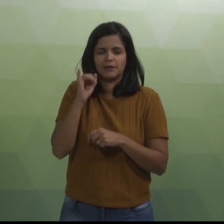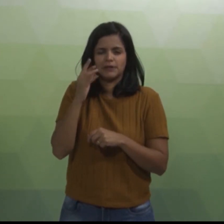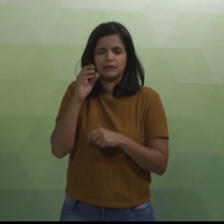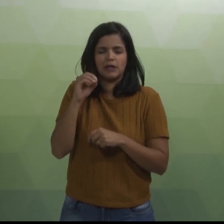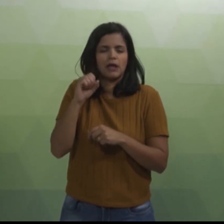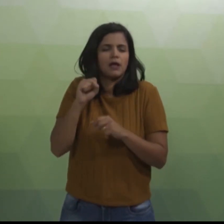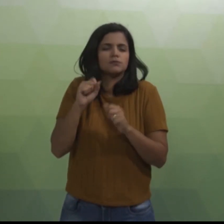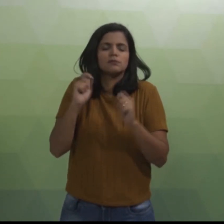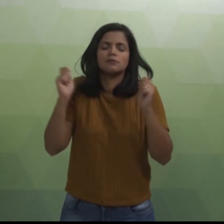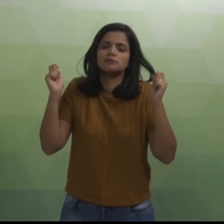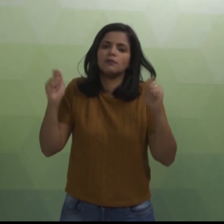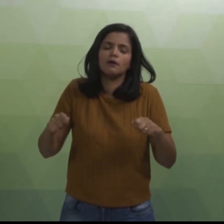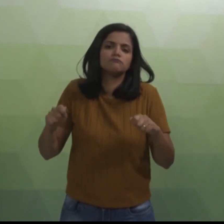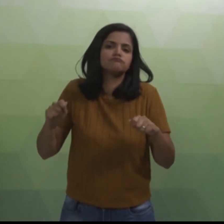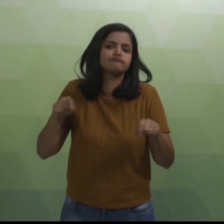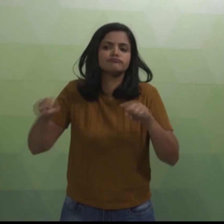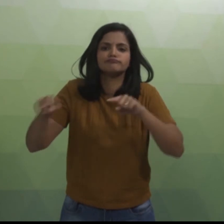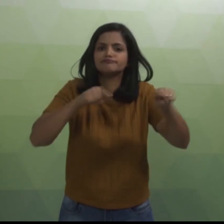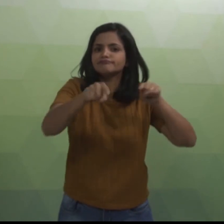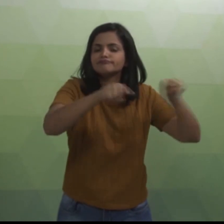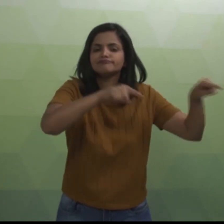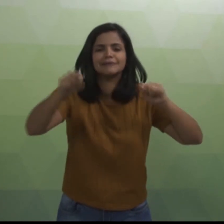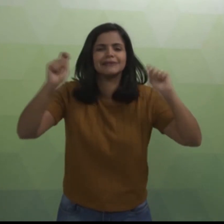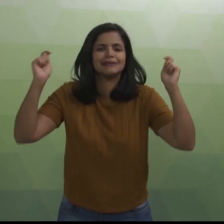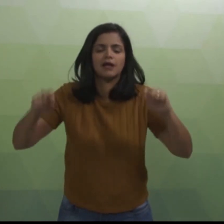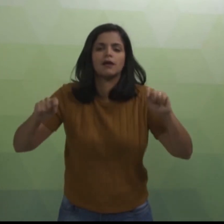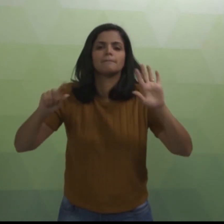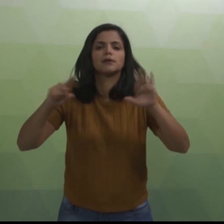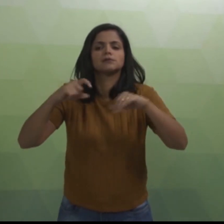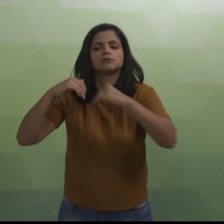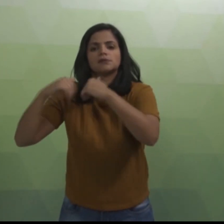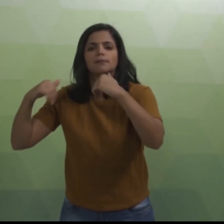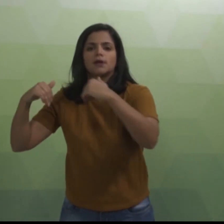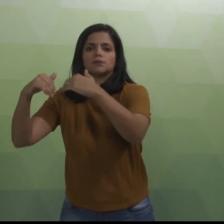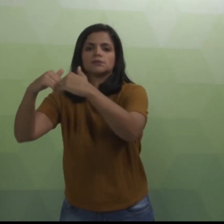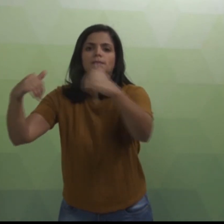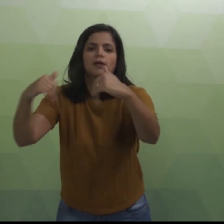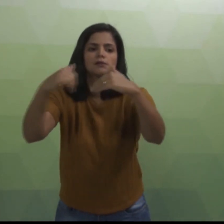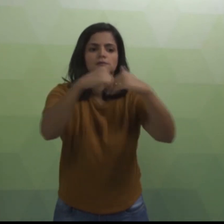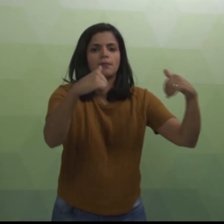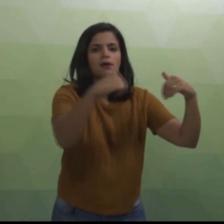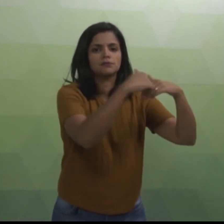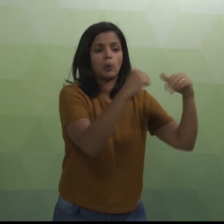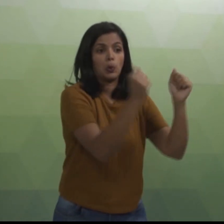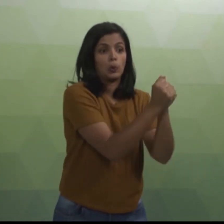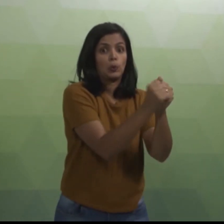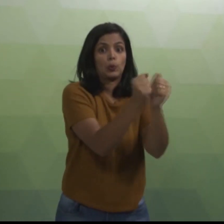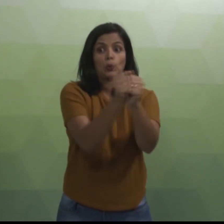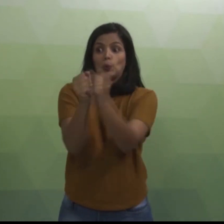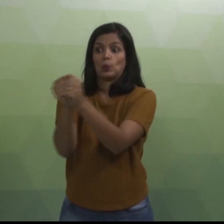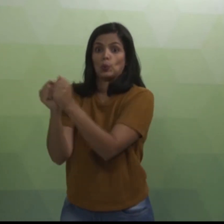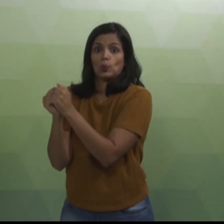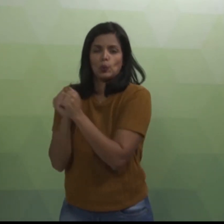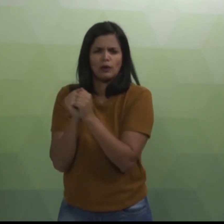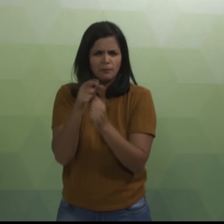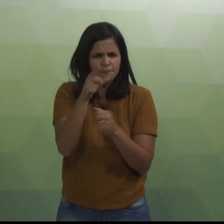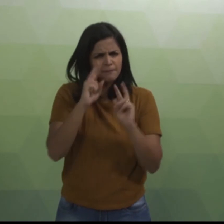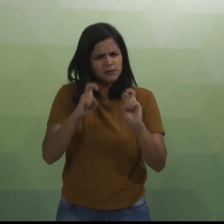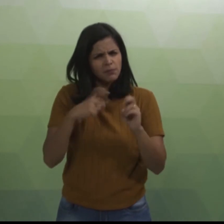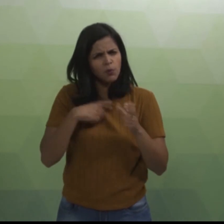Então, eu consigo marcar essas pessoas e separá-las por meio dos pontos, pontos espaciais. Não posso